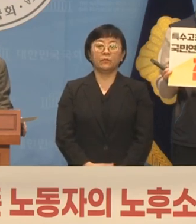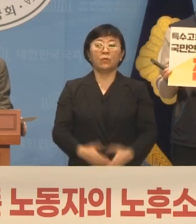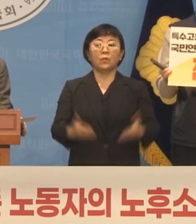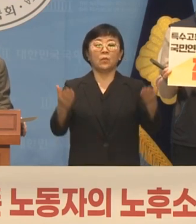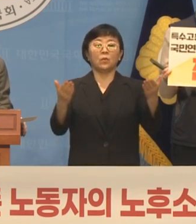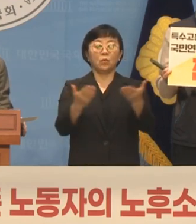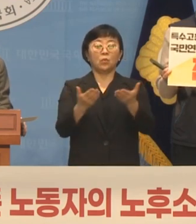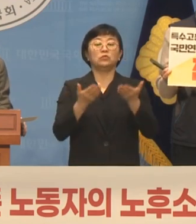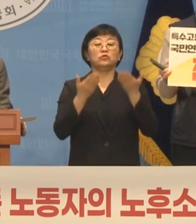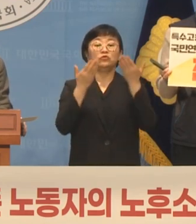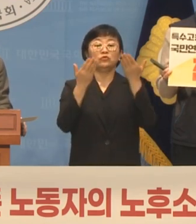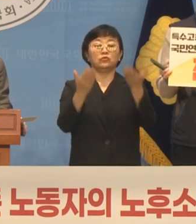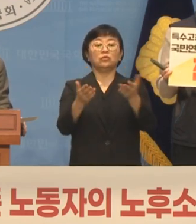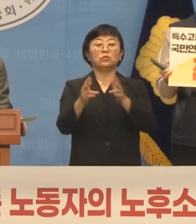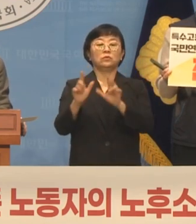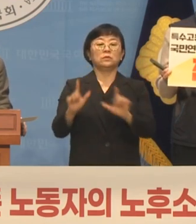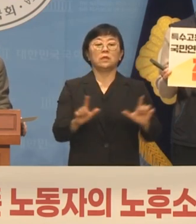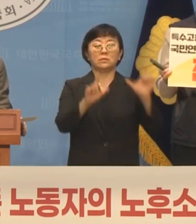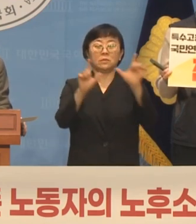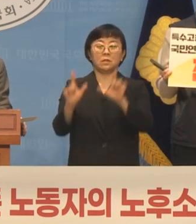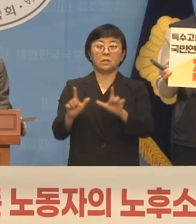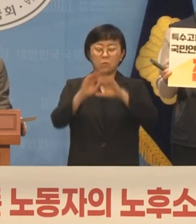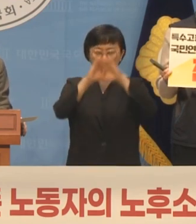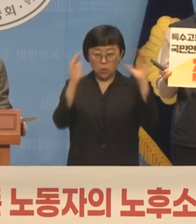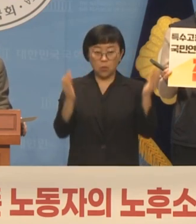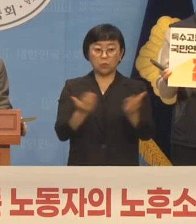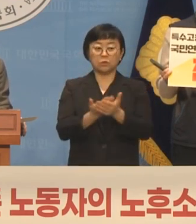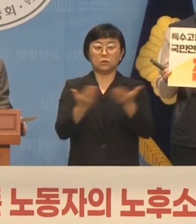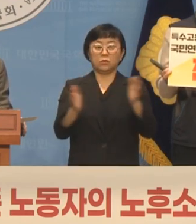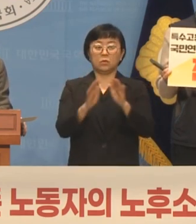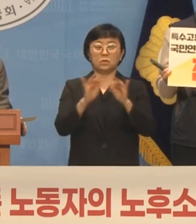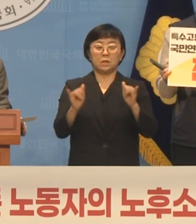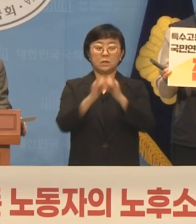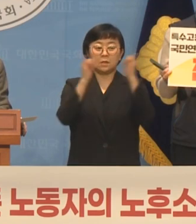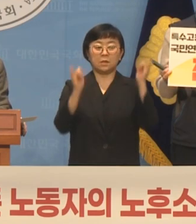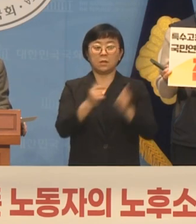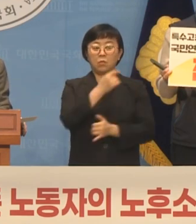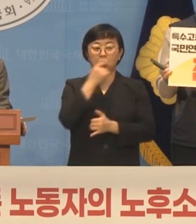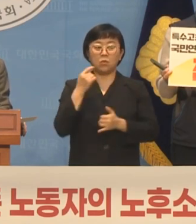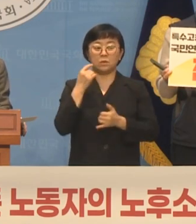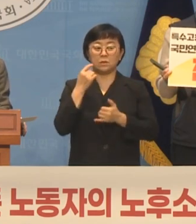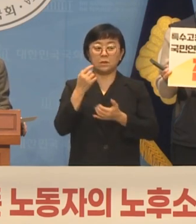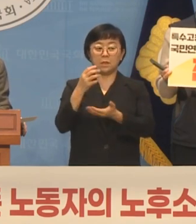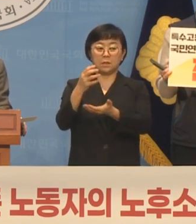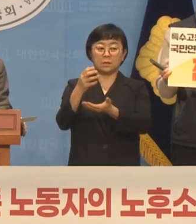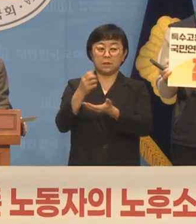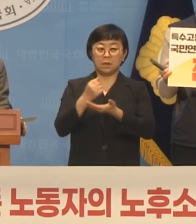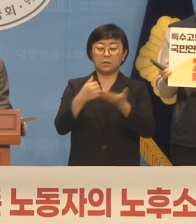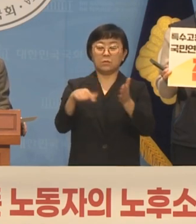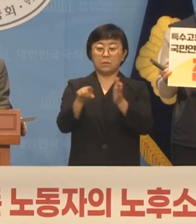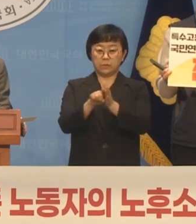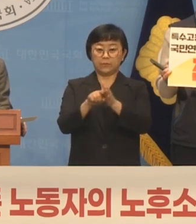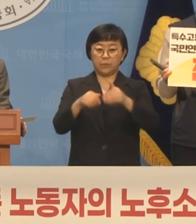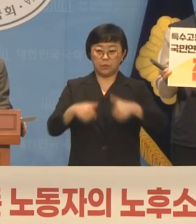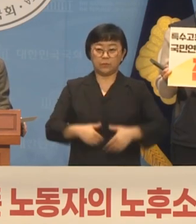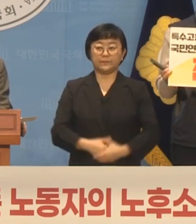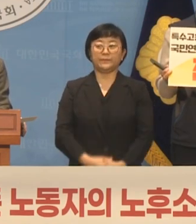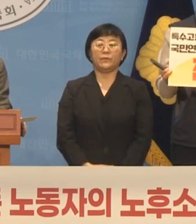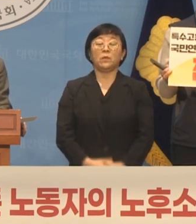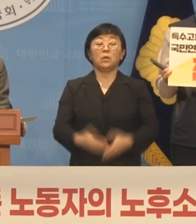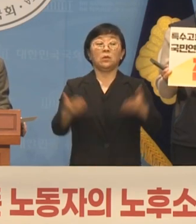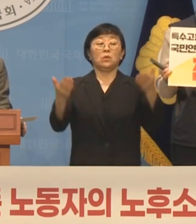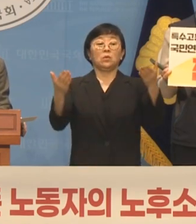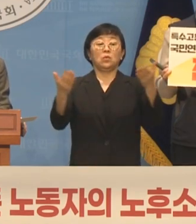노동을 제공하고 삶을 살아가는 모든 노동자들이 사회보장을 향유할 수 있도록 해야 합니다.